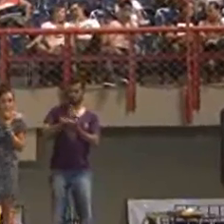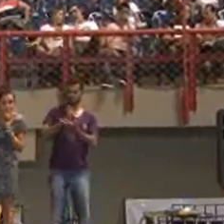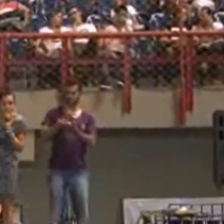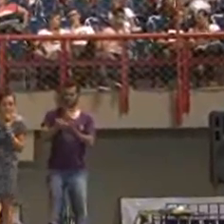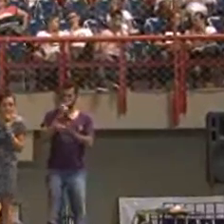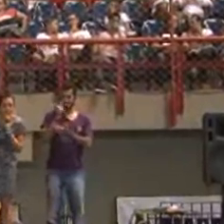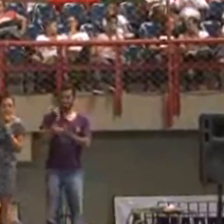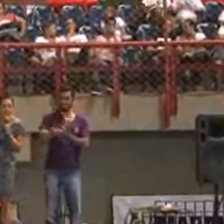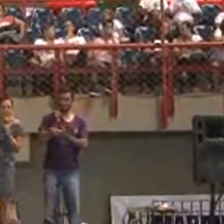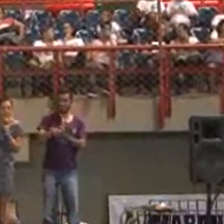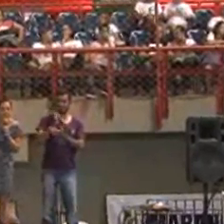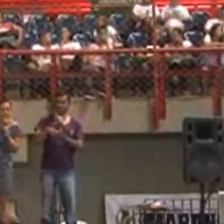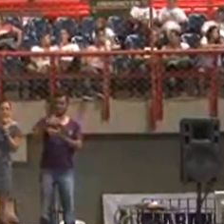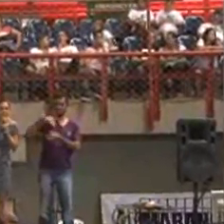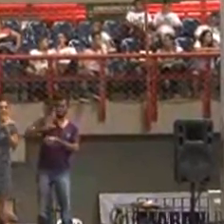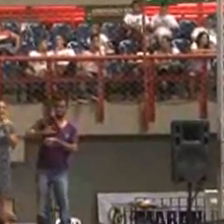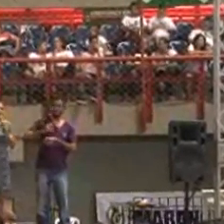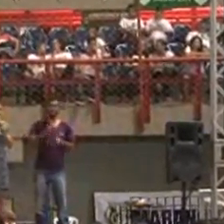rico